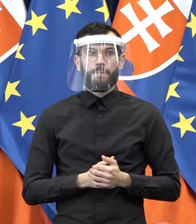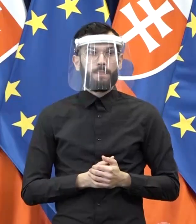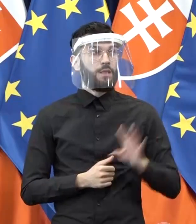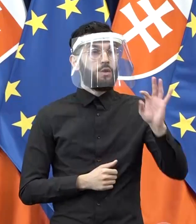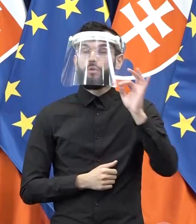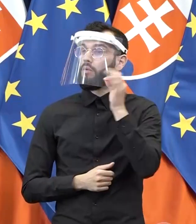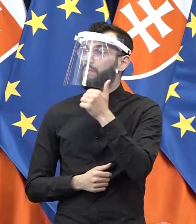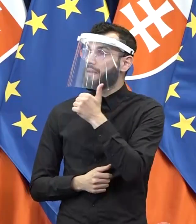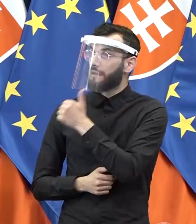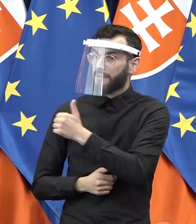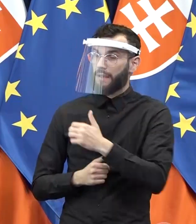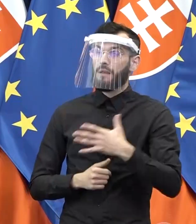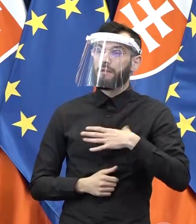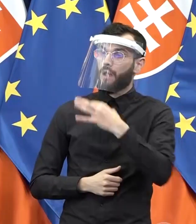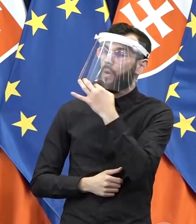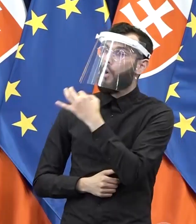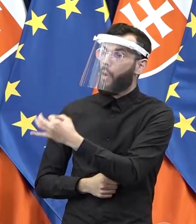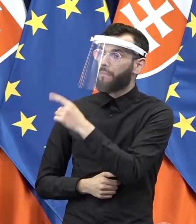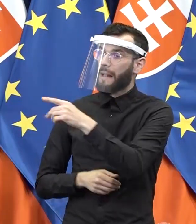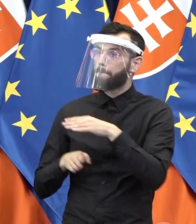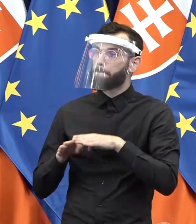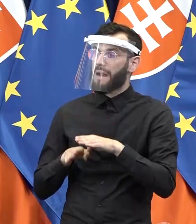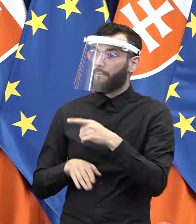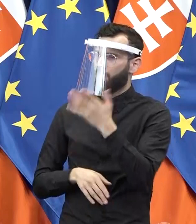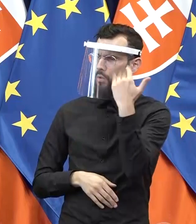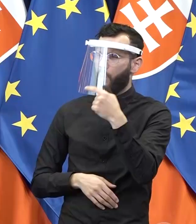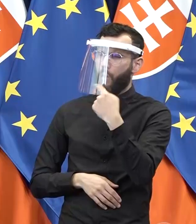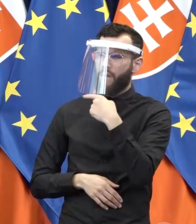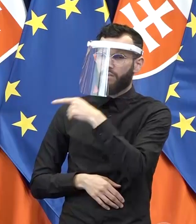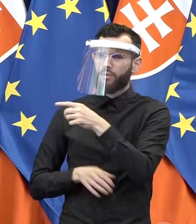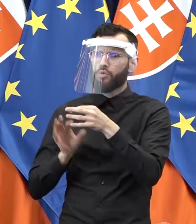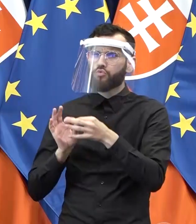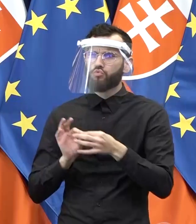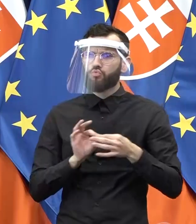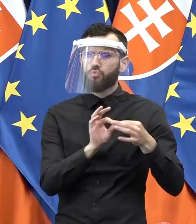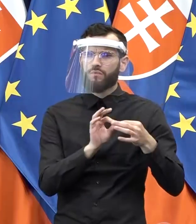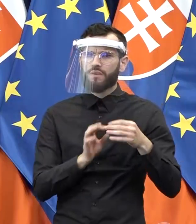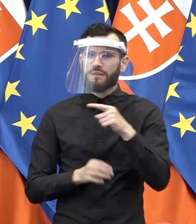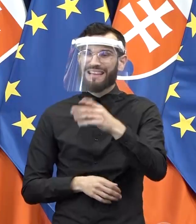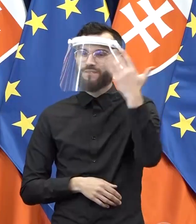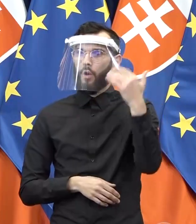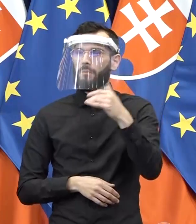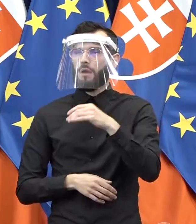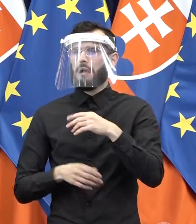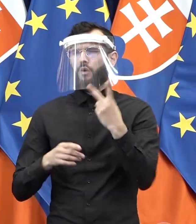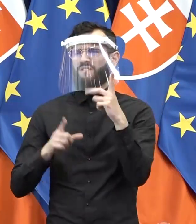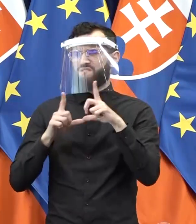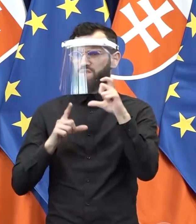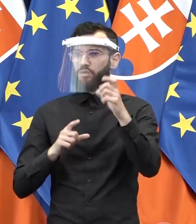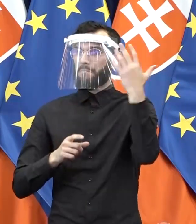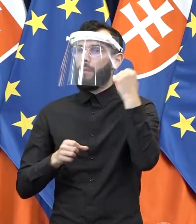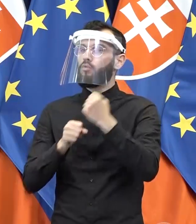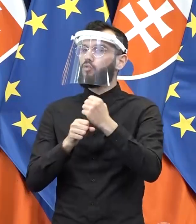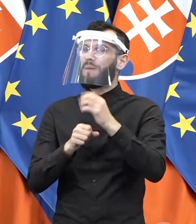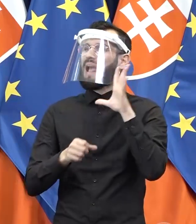Dobrý deň, Klimašovský Sita. Ja by som sa chcel opýtať, pána premiera, bolo toto aj spomínané o hľadom toho, že samozprávy majú zriadiť tú linku pre